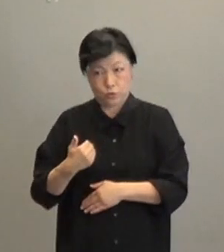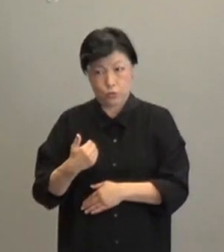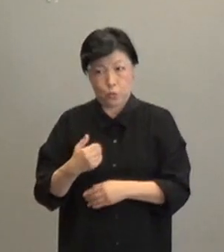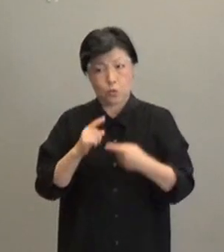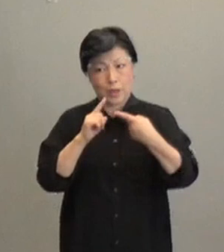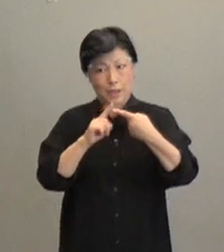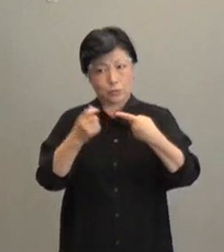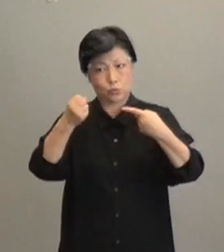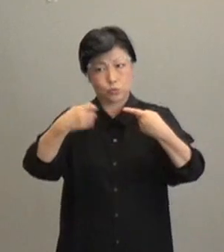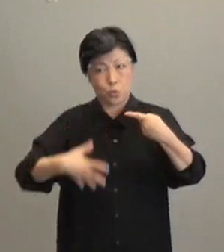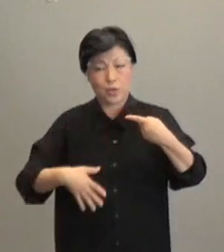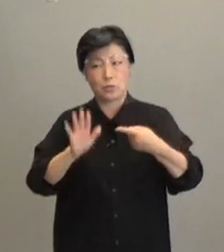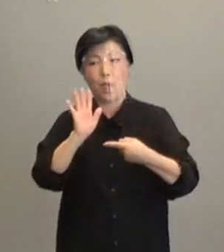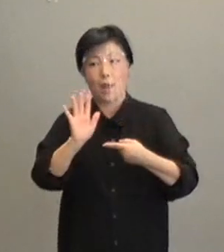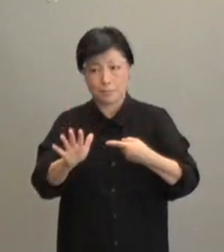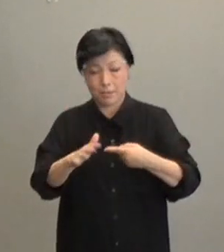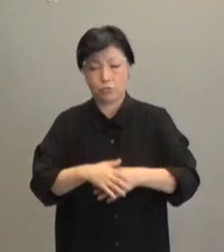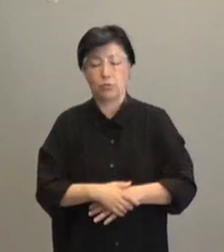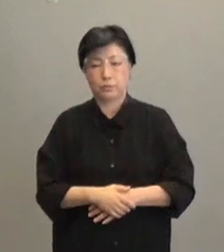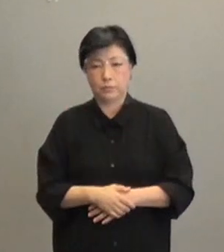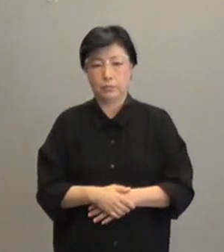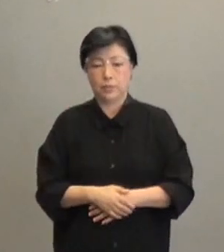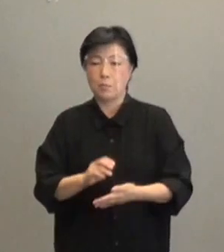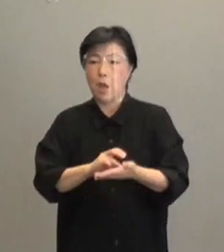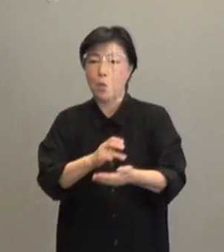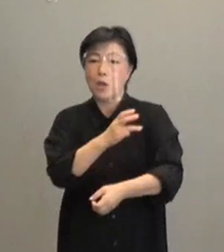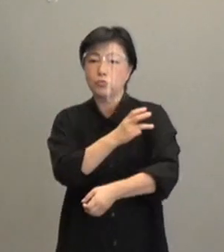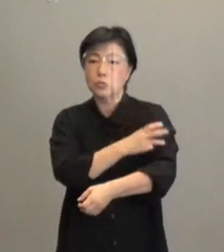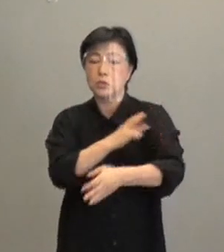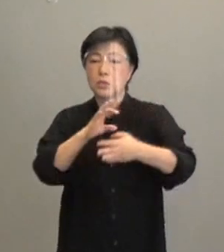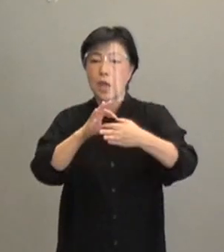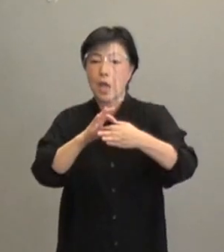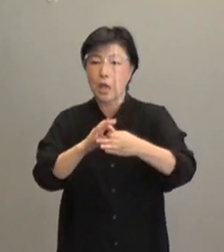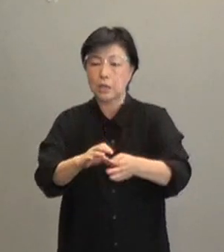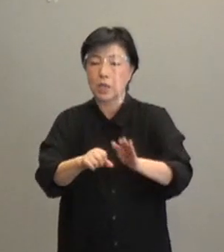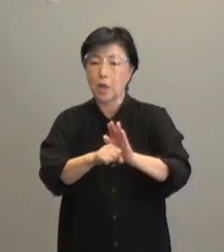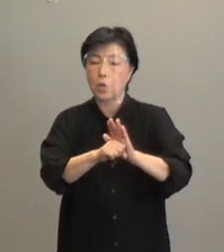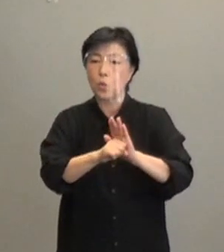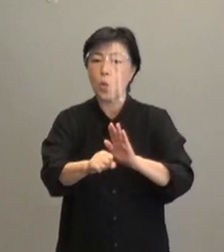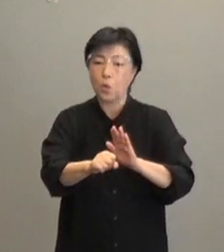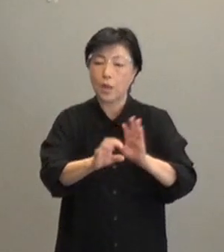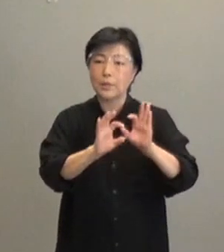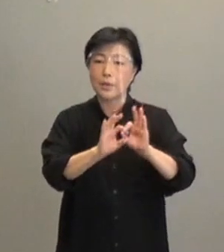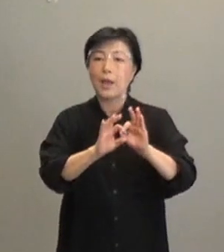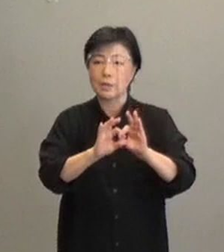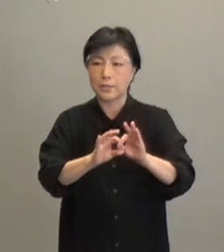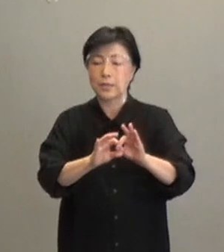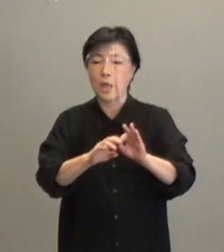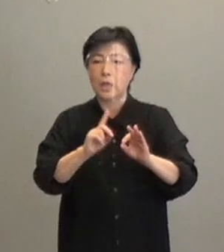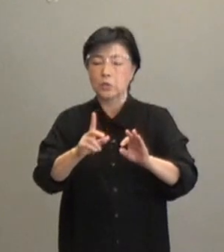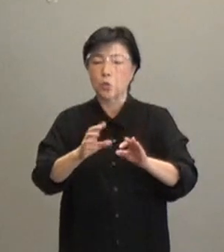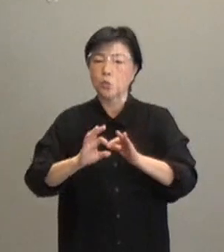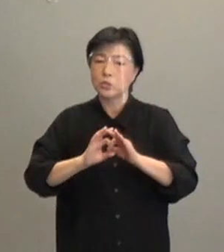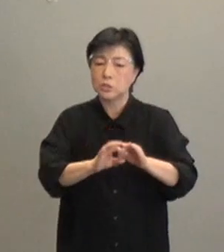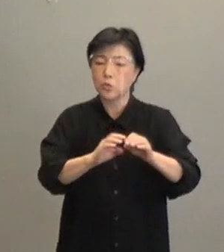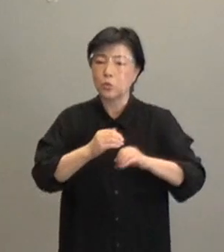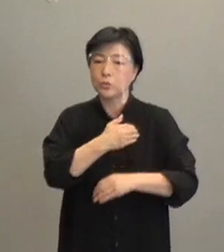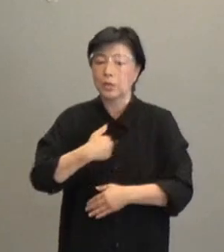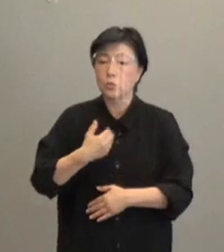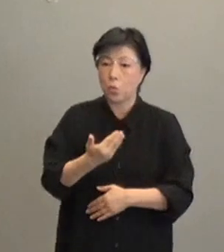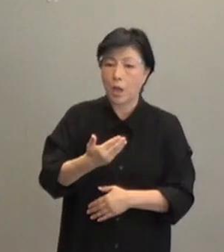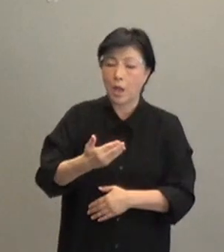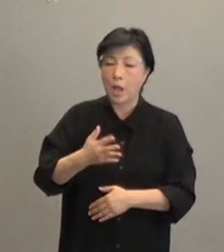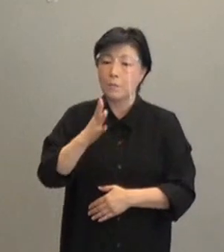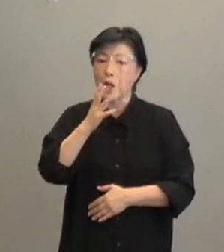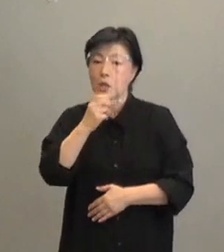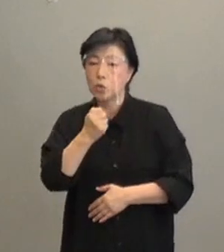つ条件としてはあるんだろうというふうに思ってます。ワクチンに関してはどれぐらいの効果がどういうように持続するのか、また全ての世代含め